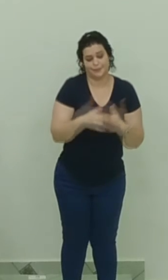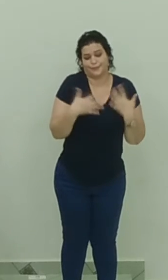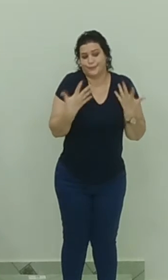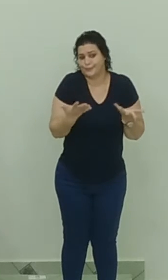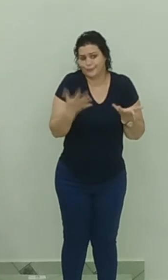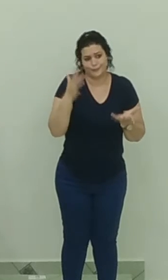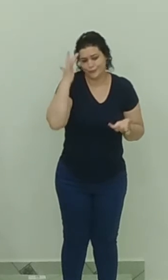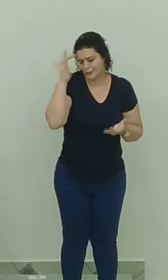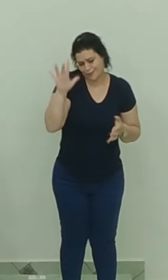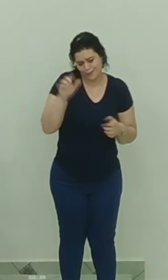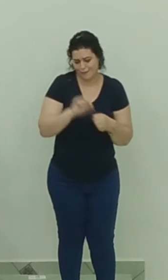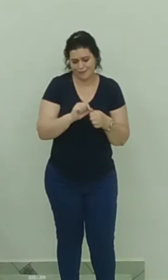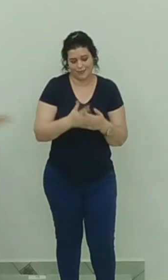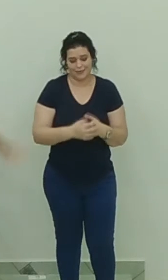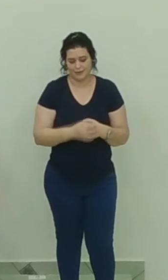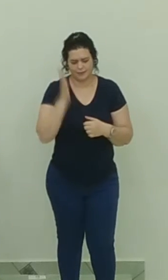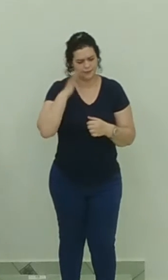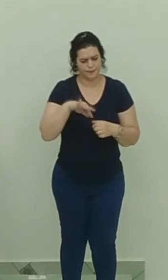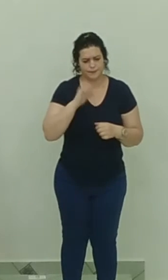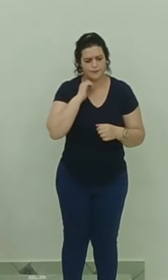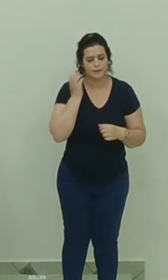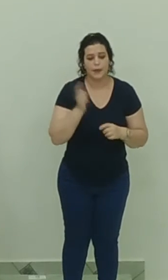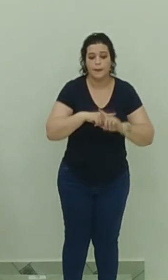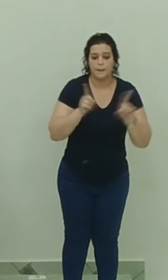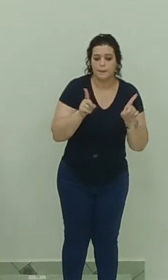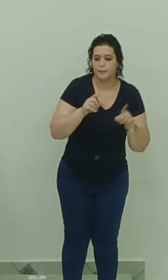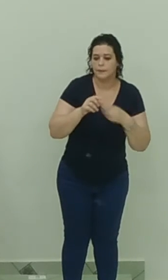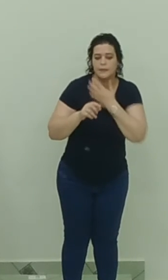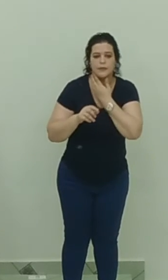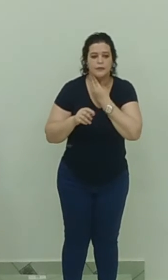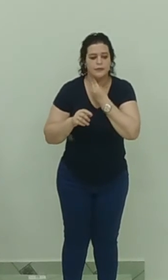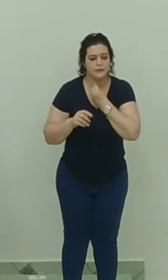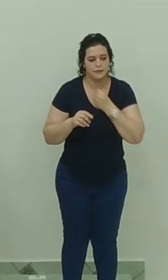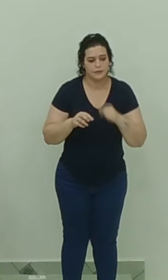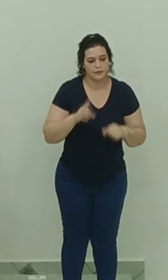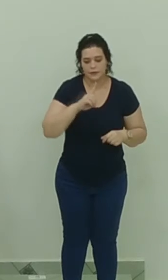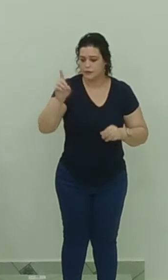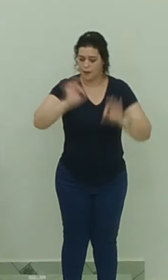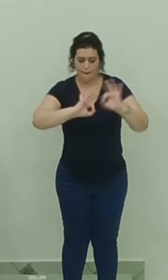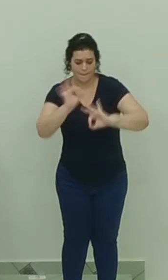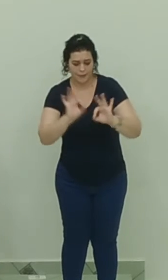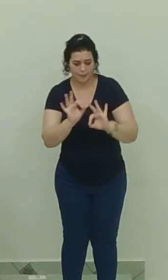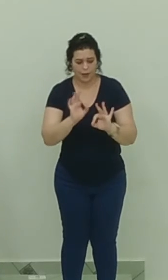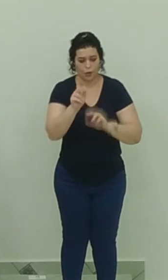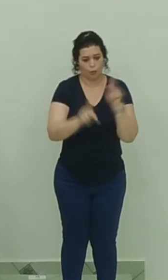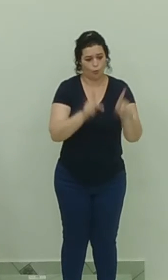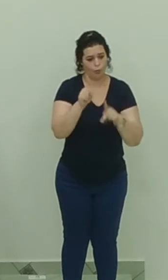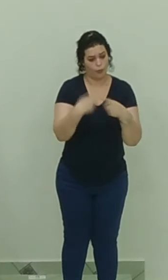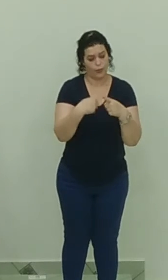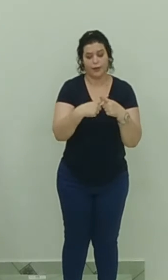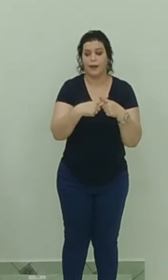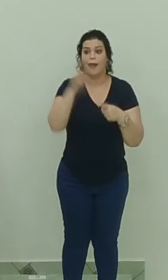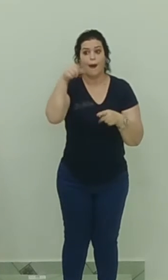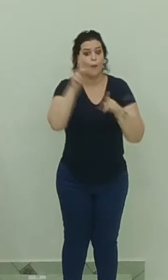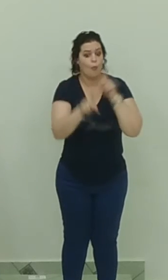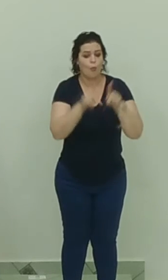fazer. É o Deus que vai abrir o Rio Jordão para nós. Mas tem coisas que a gente vai fazer. A gente